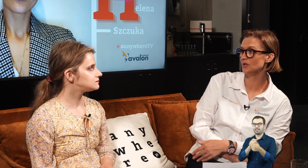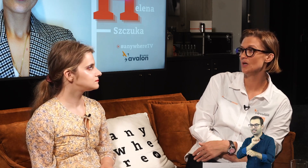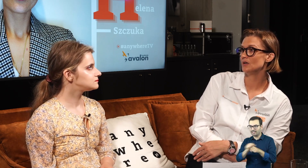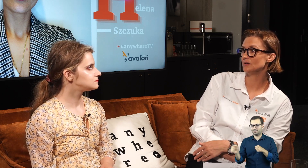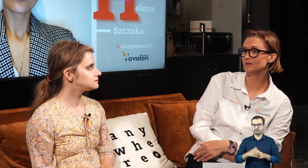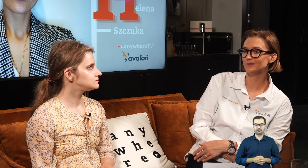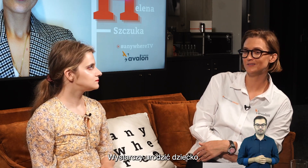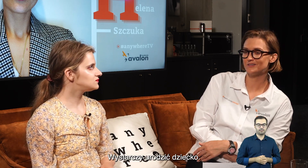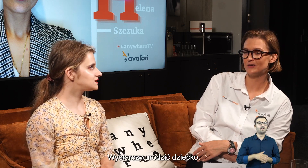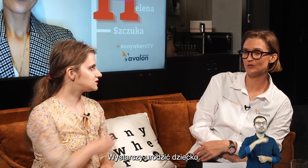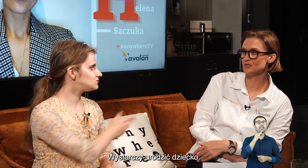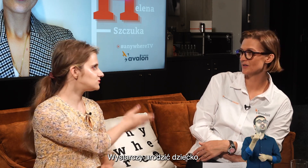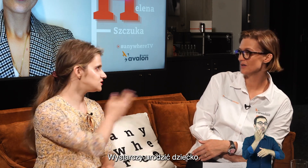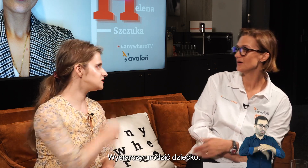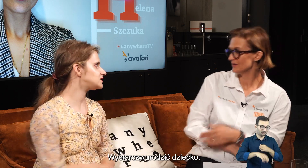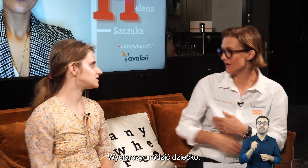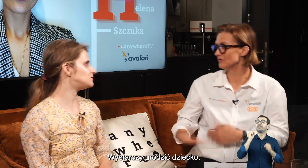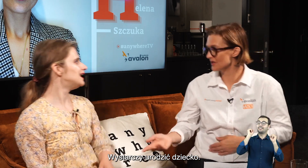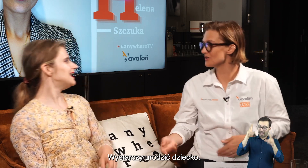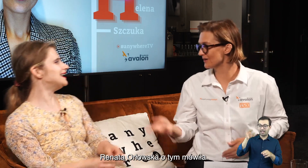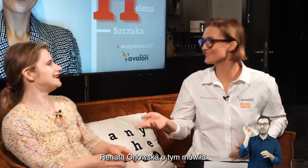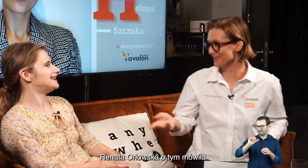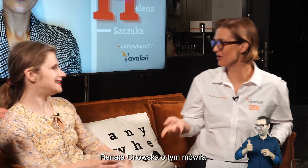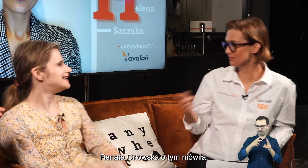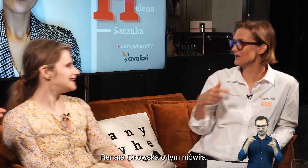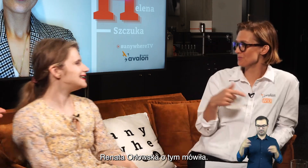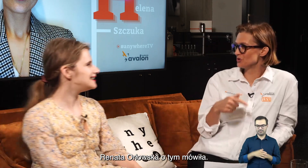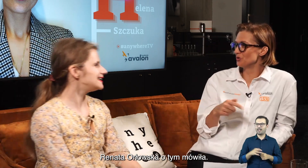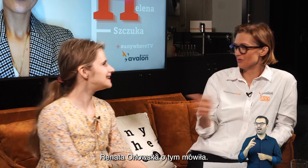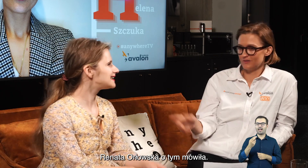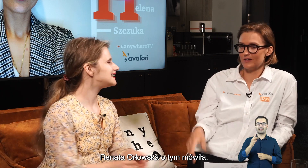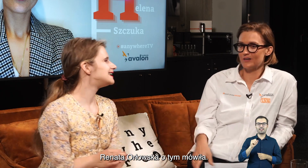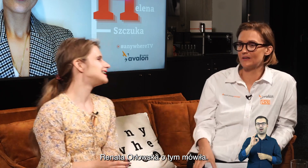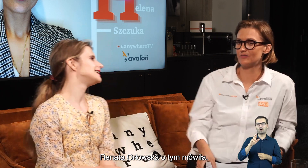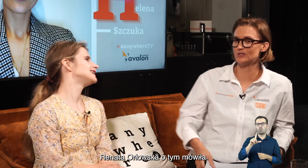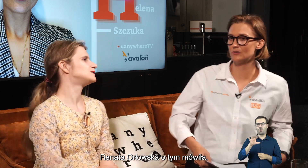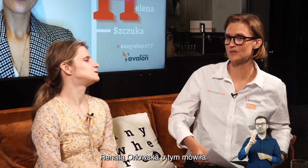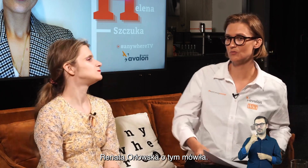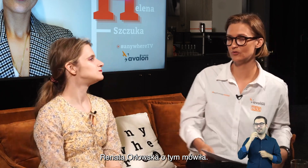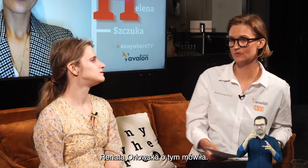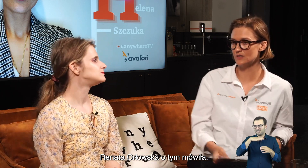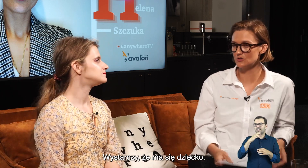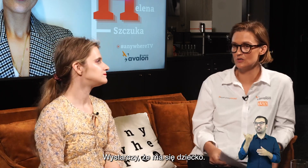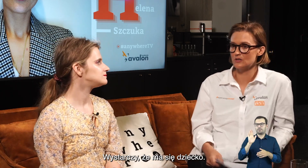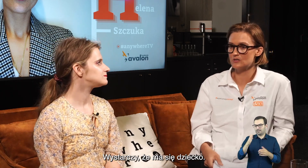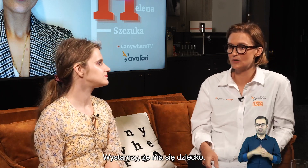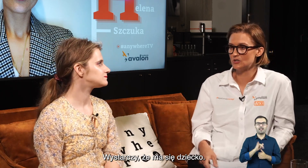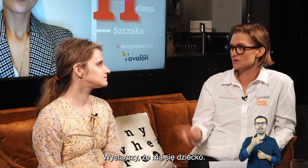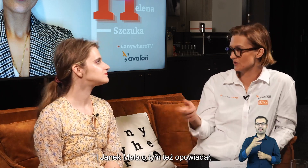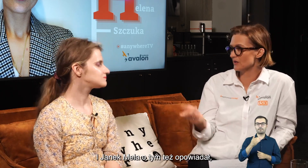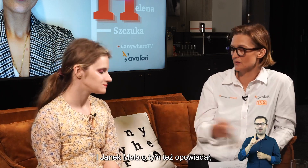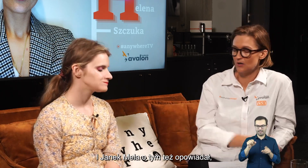dostępności. Ostatnio wystarczy też, urodzić dziecko. Tak, wystarczy, to ostatnio w pierwszym odcinku, no nie? Renata właśnie Orłowska mówi, wystarczy, że